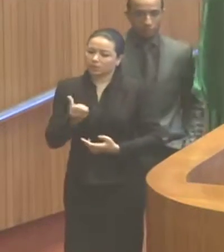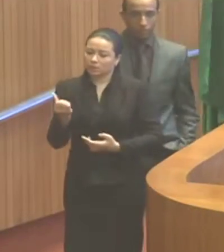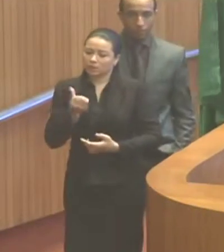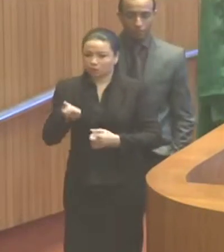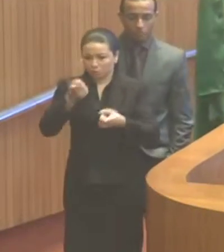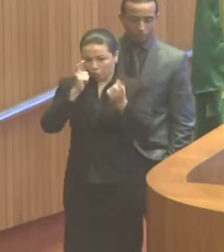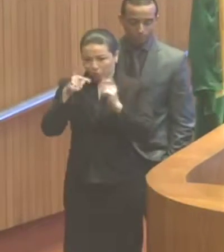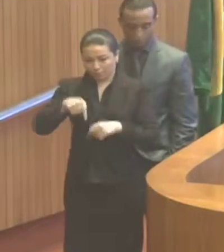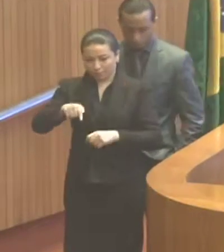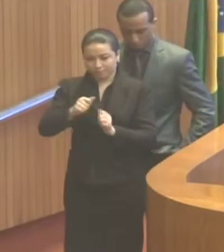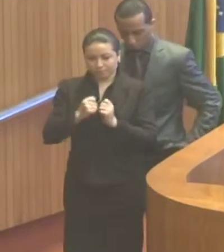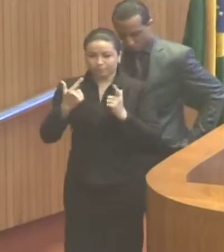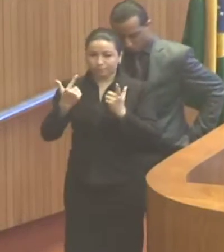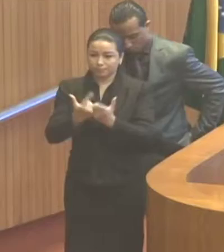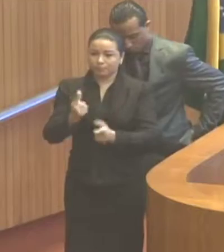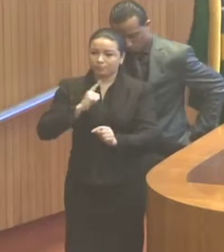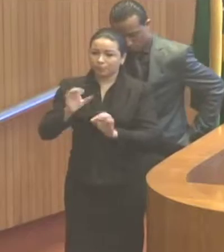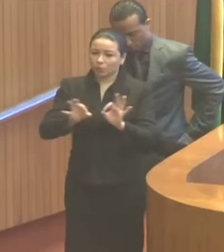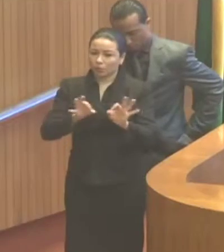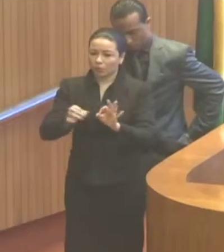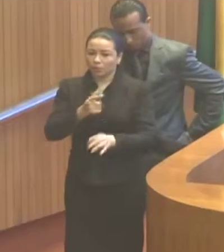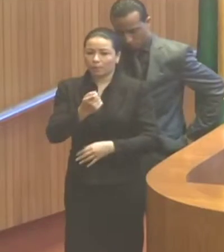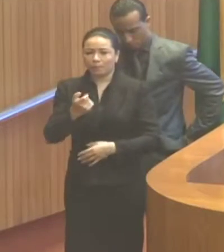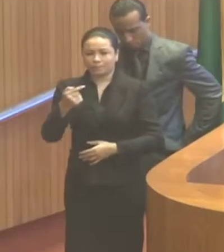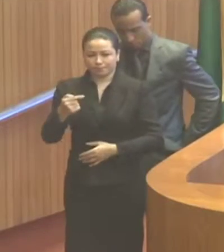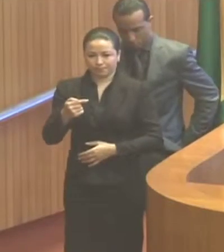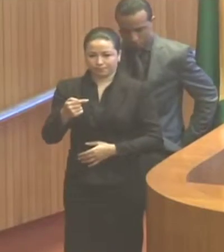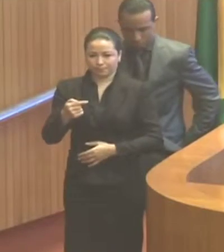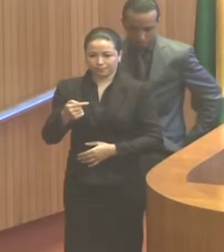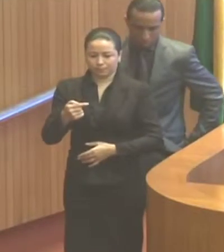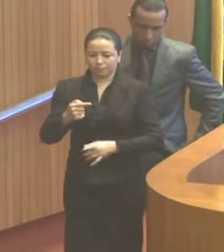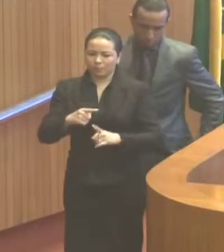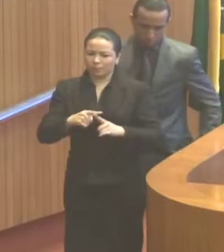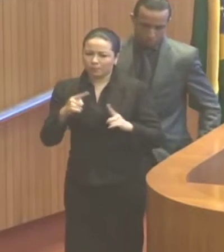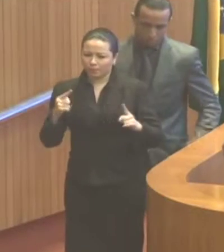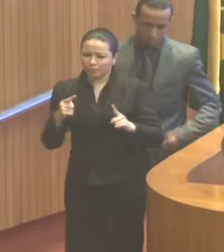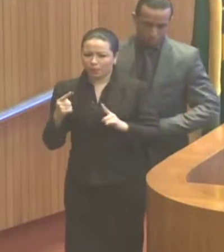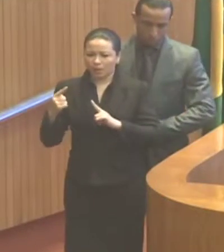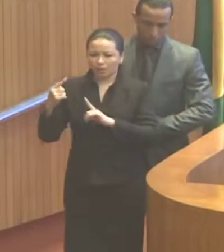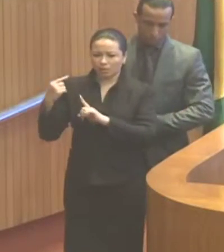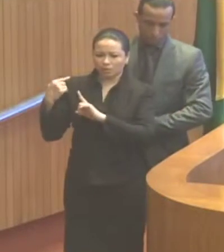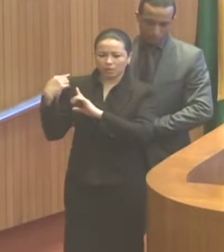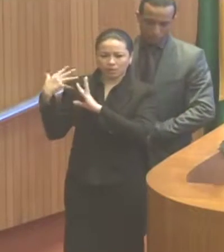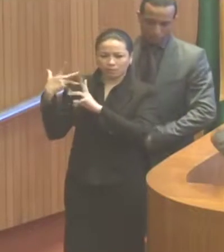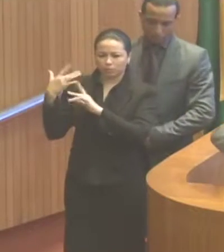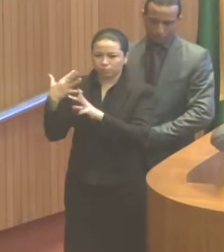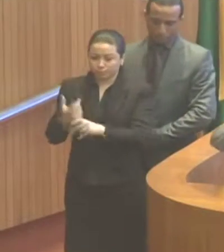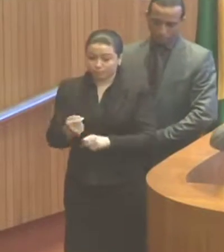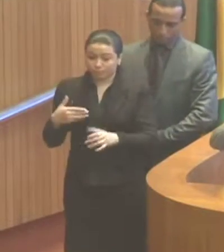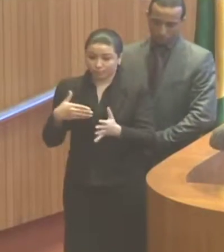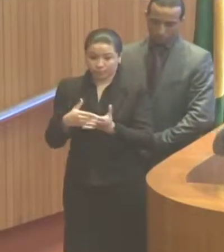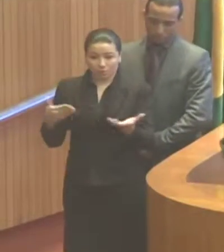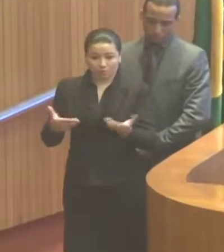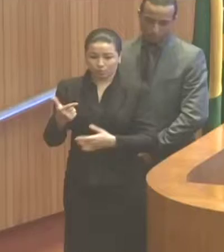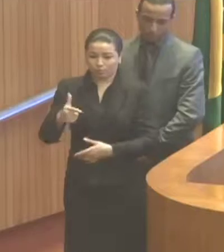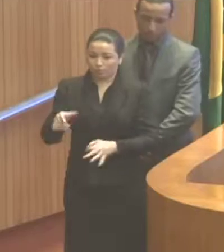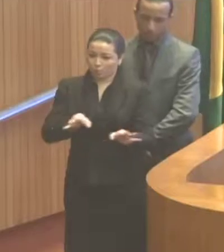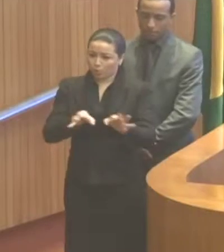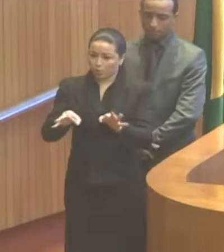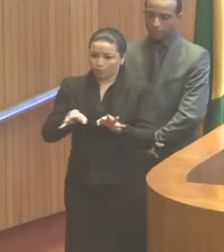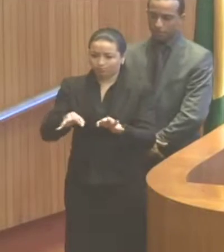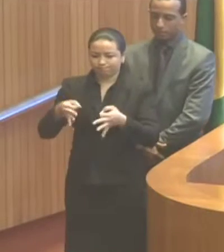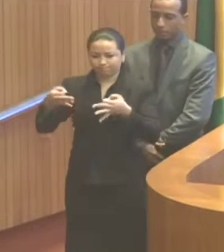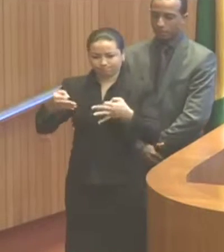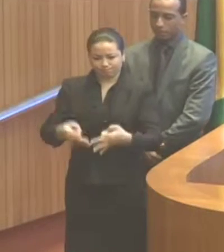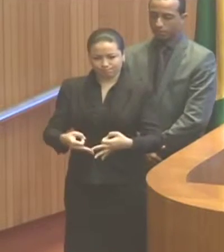na Assembleia, que foi instituída em 2007, mas desde a sua instituição até hoje, não houve uma organização